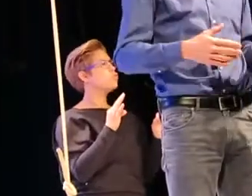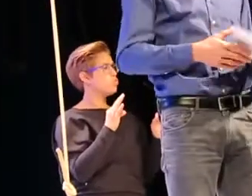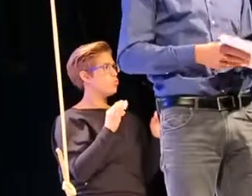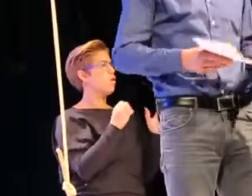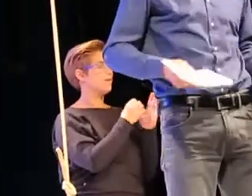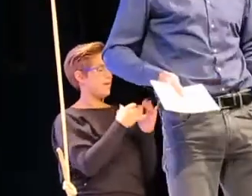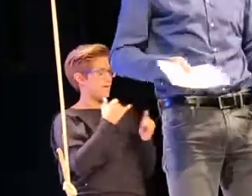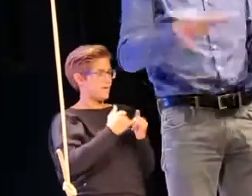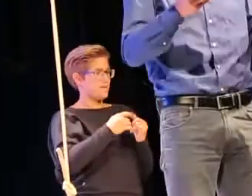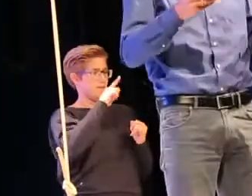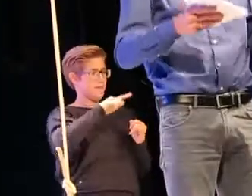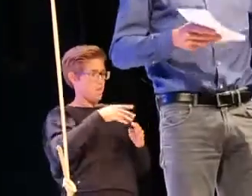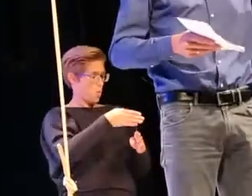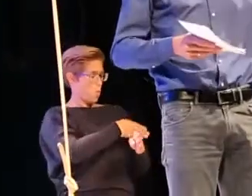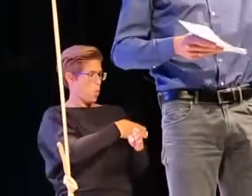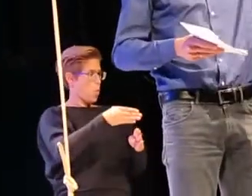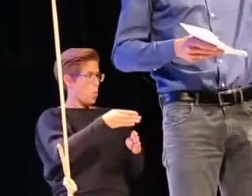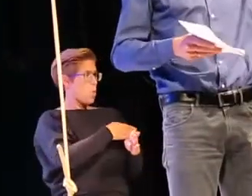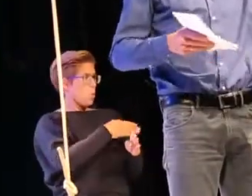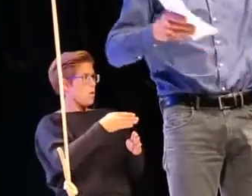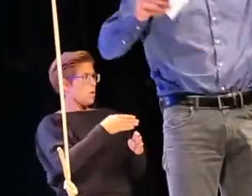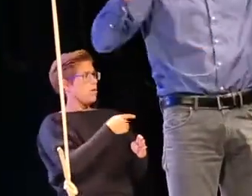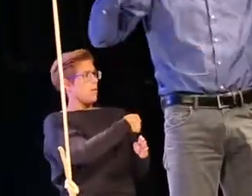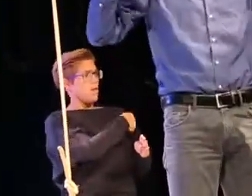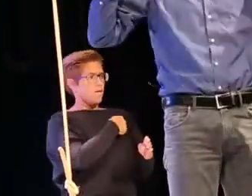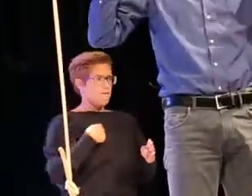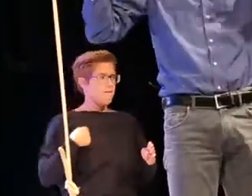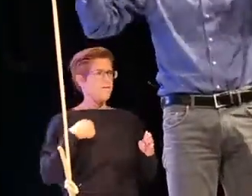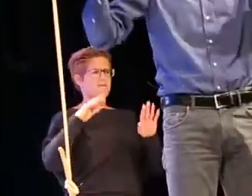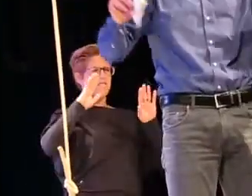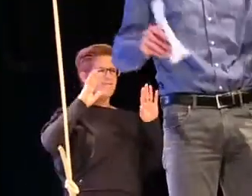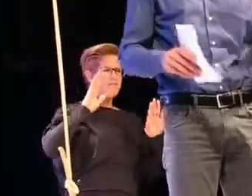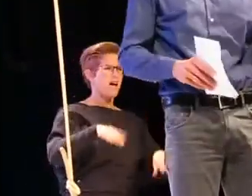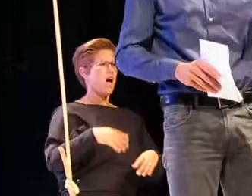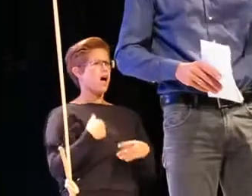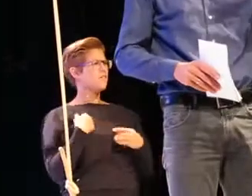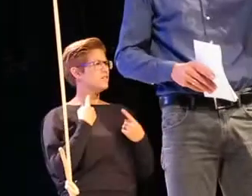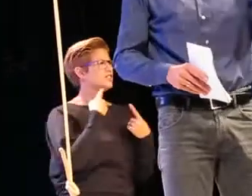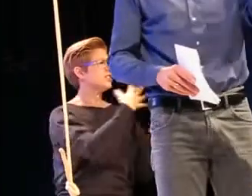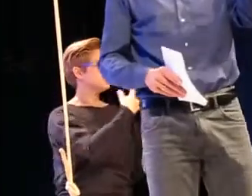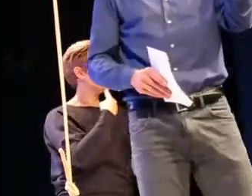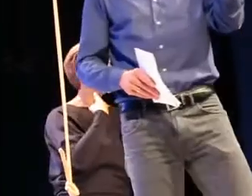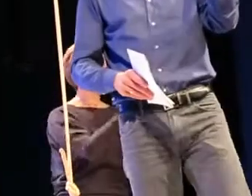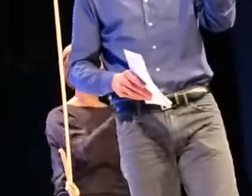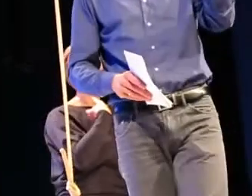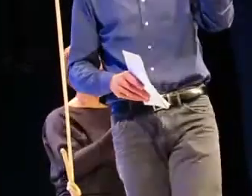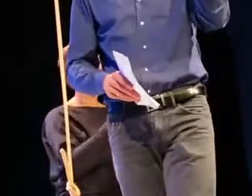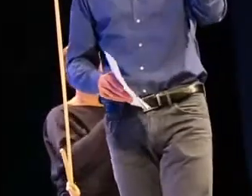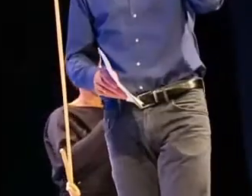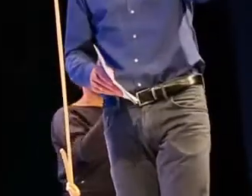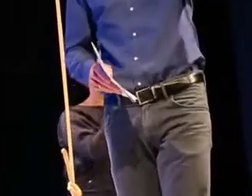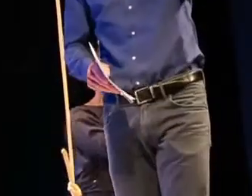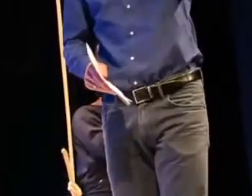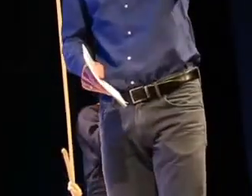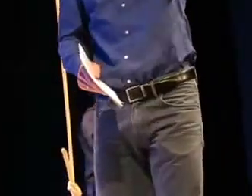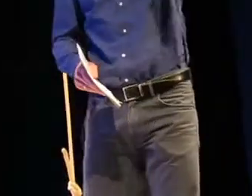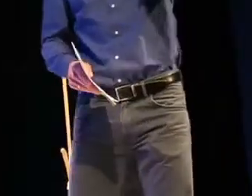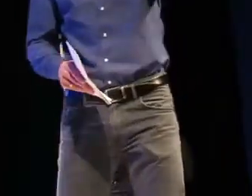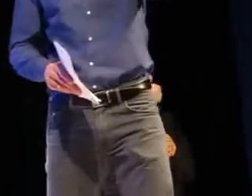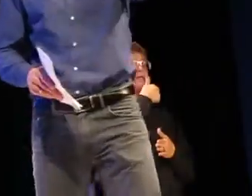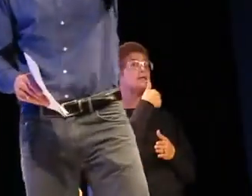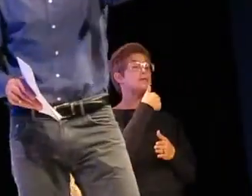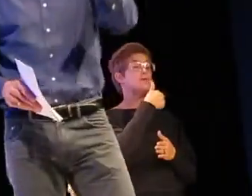senaste månaderna har lyfts fram med supermiljöbloggen som frågar alla politiska ledare om ni ställer ni upp på att Sverige ska kunna